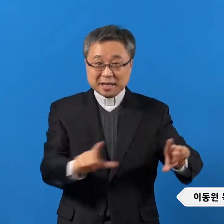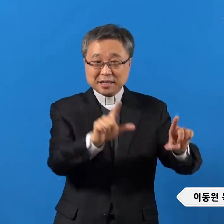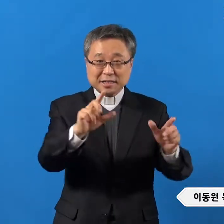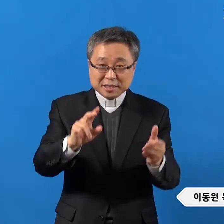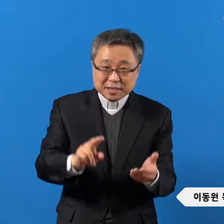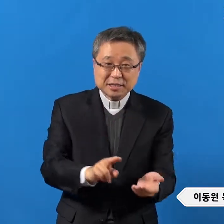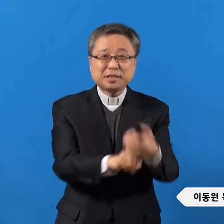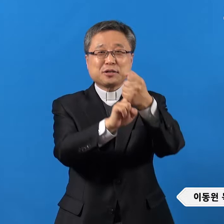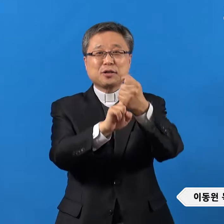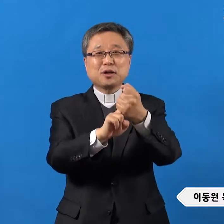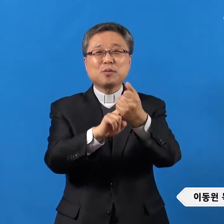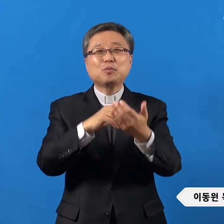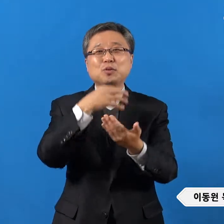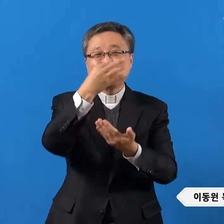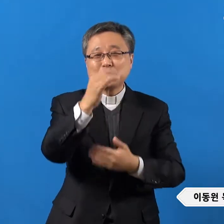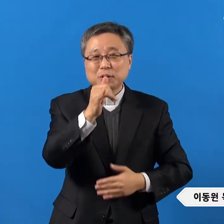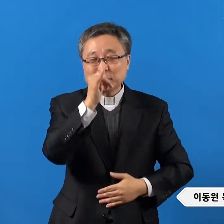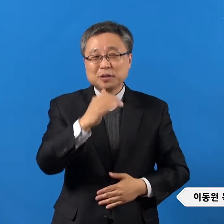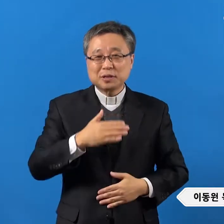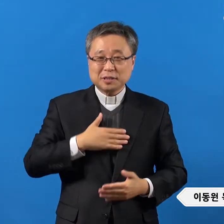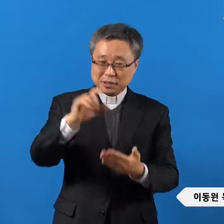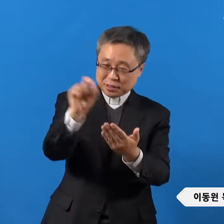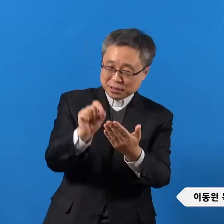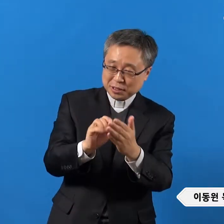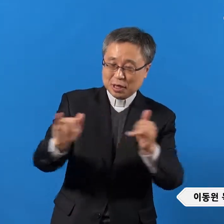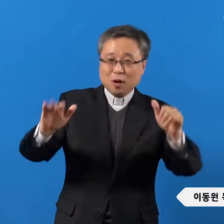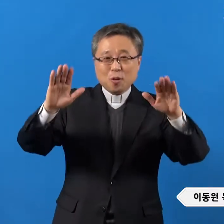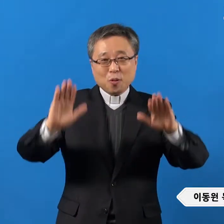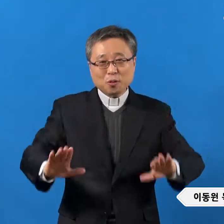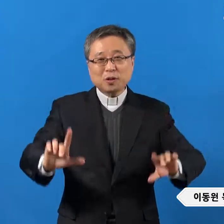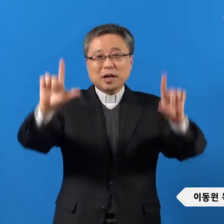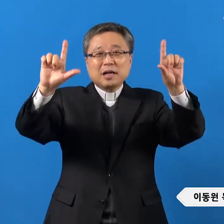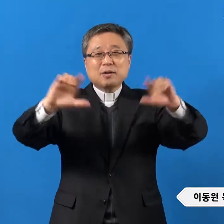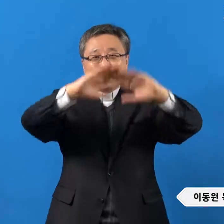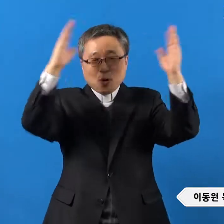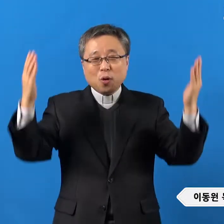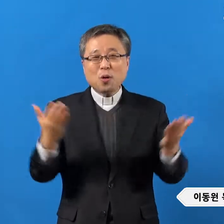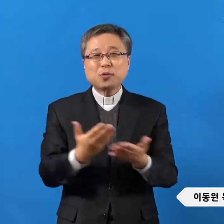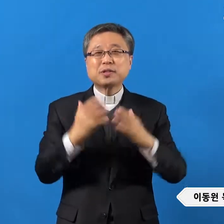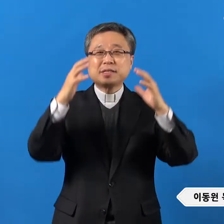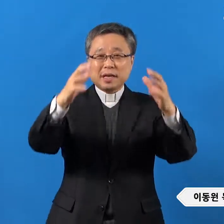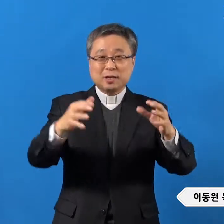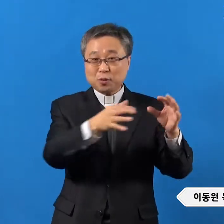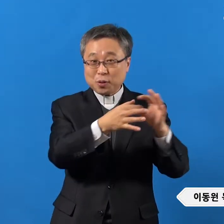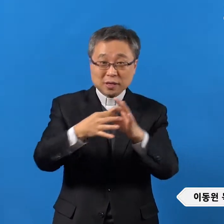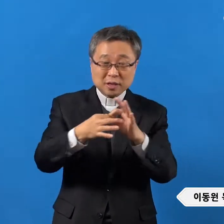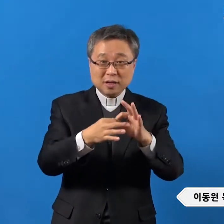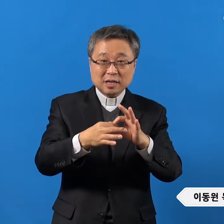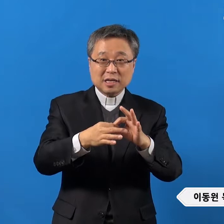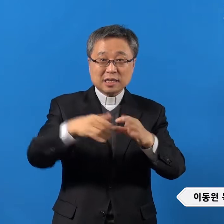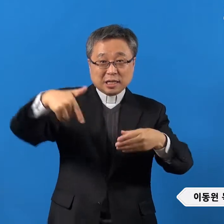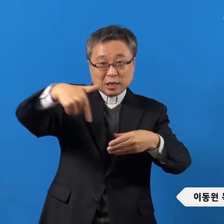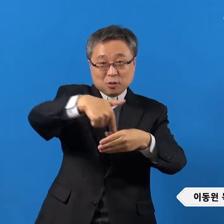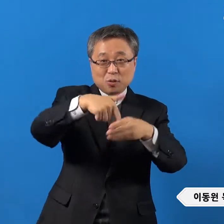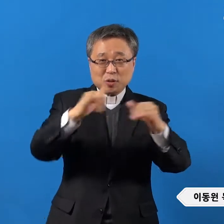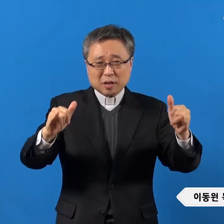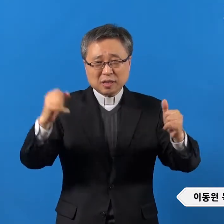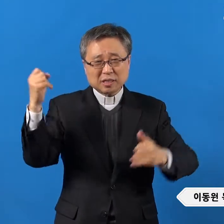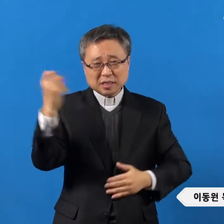것입니다. 저자는 오늘날의 전 세계를 통해서 개신교회가 자꾸만 반문화적이 되고